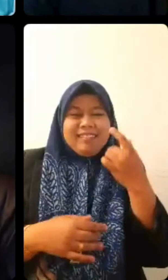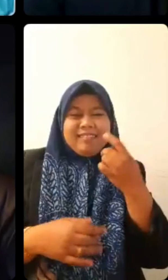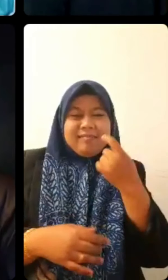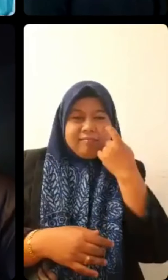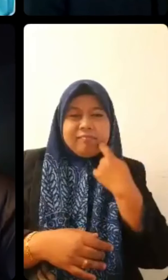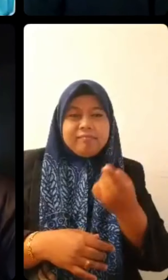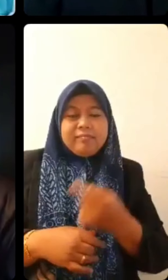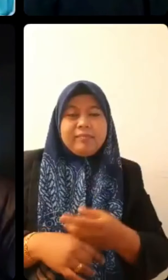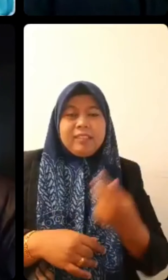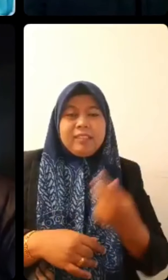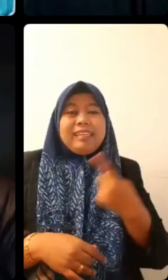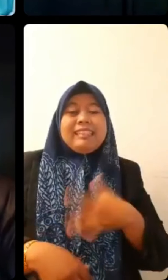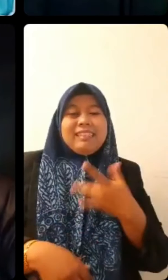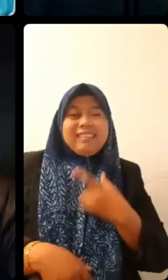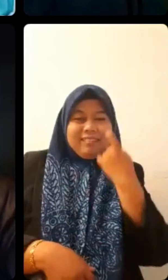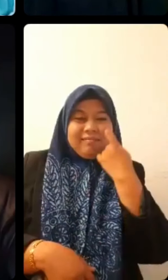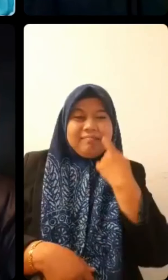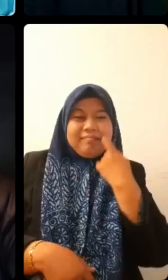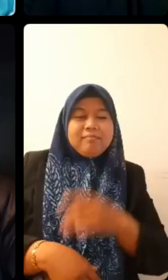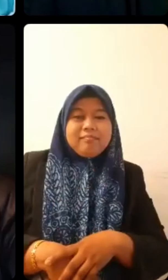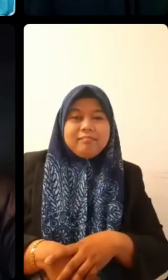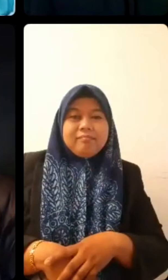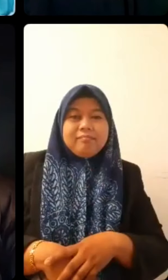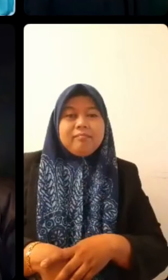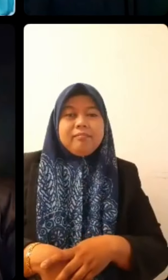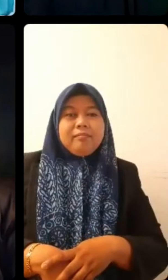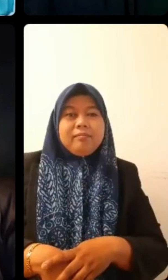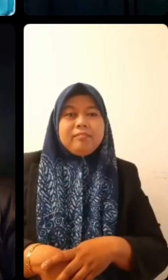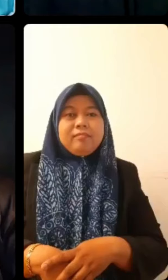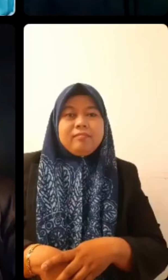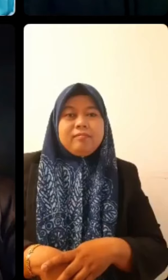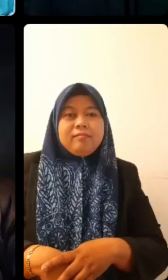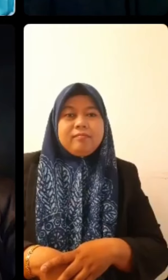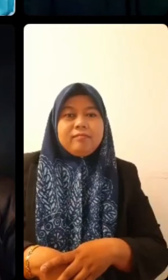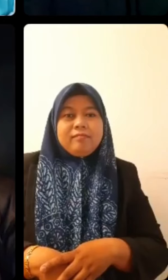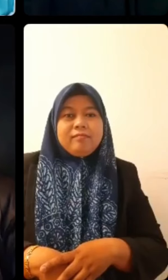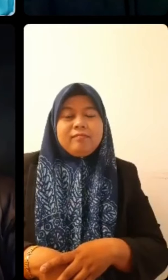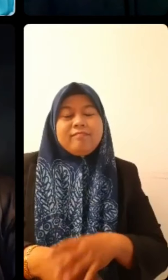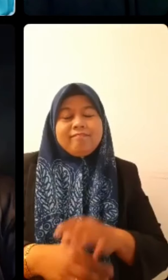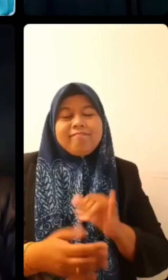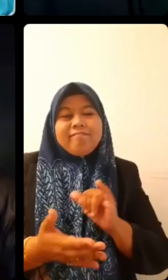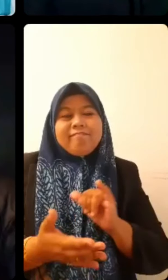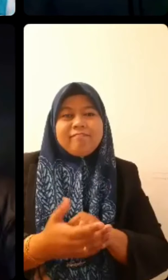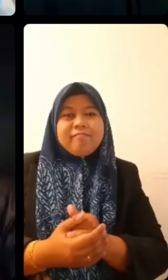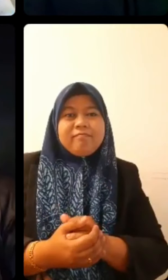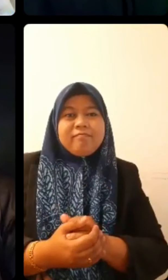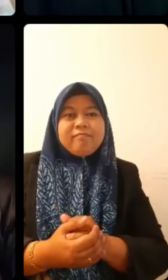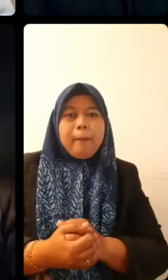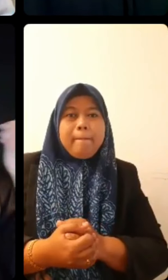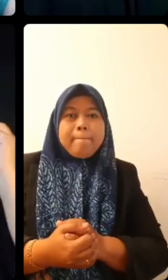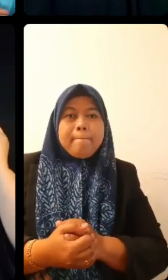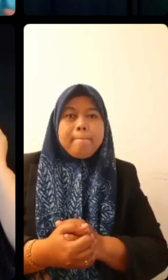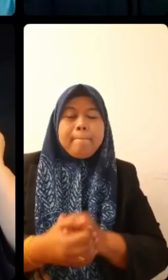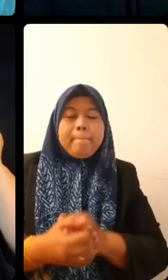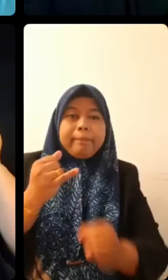lah benda ni boleh berlaku lagi di ketika ini. Memang agak sedih lah. Okay. Yang last sekali, apa yang